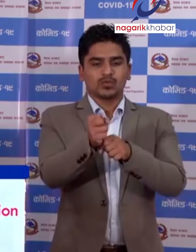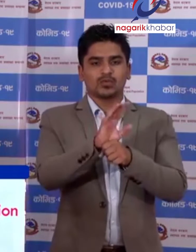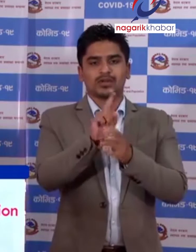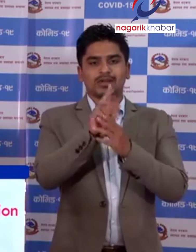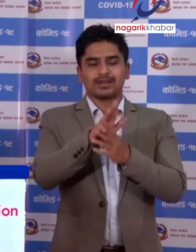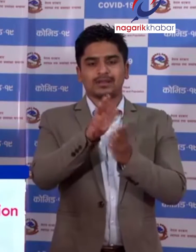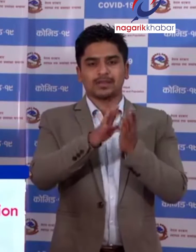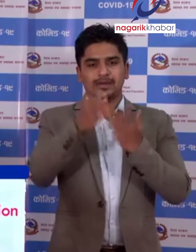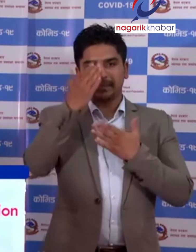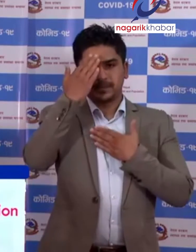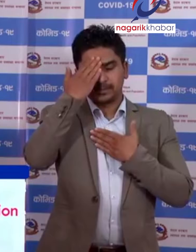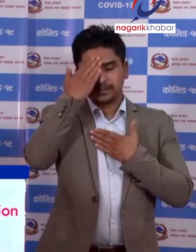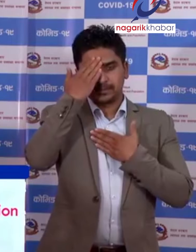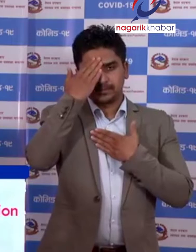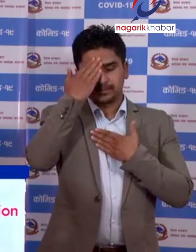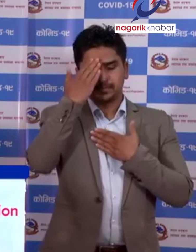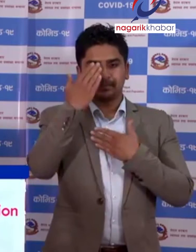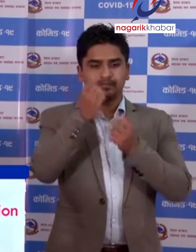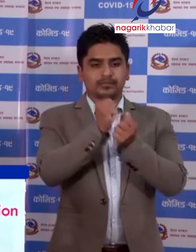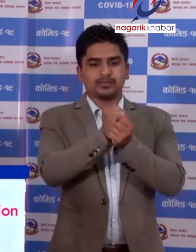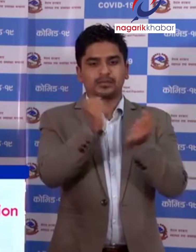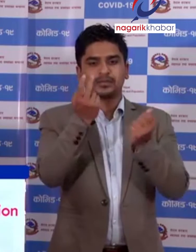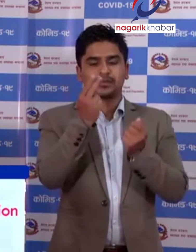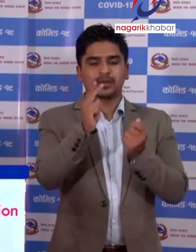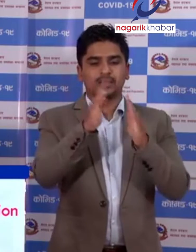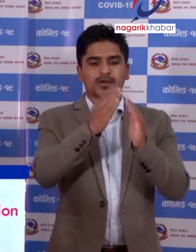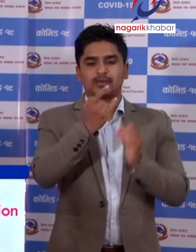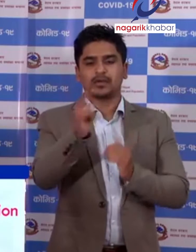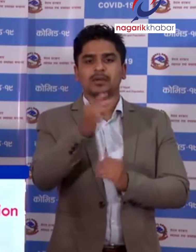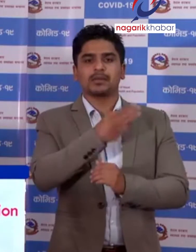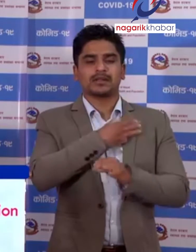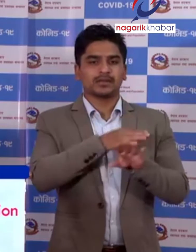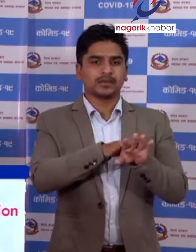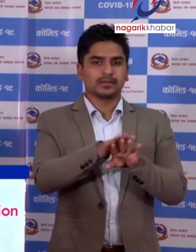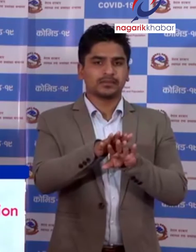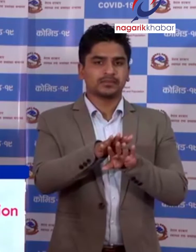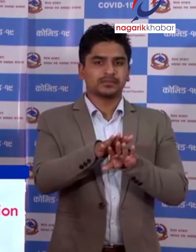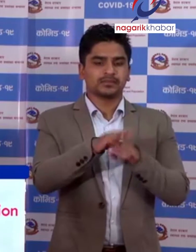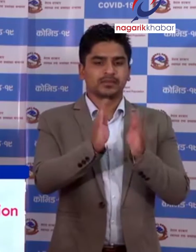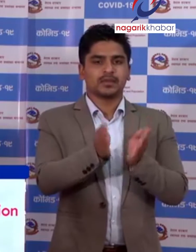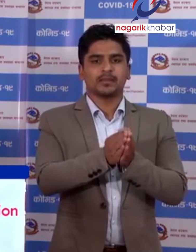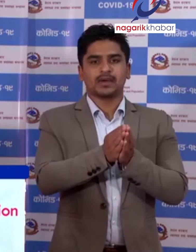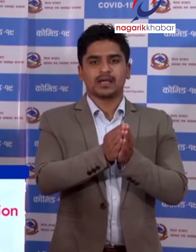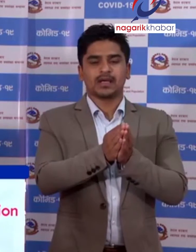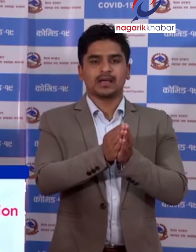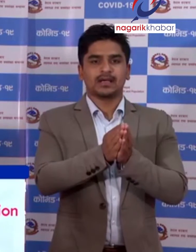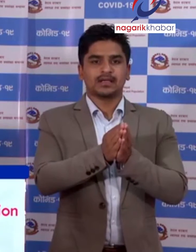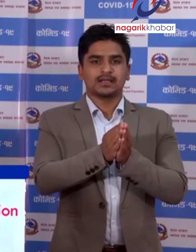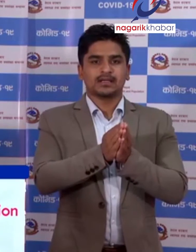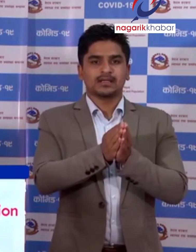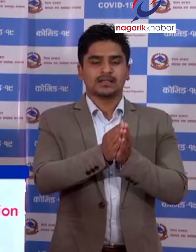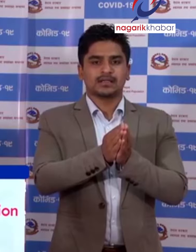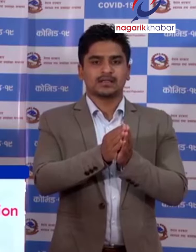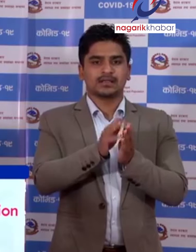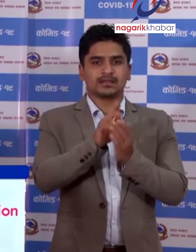कोभिड-19बाट संक्रमित संक्रमण मुक्त भई डिस्चार्ज हुनेको विवरण जम्मा